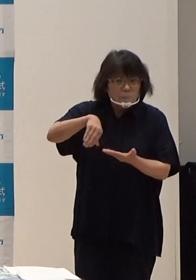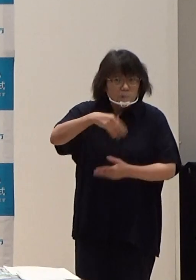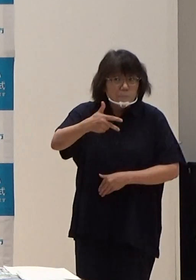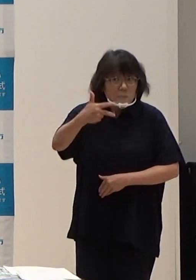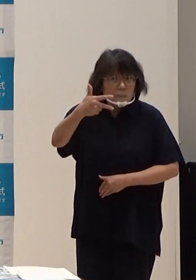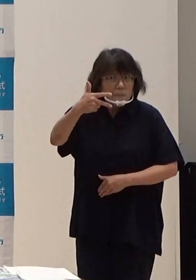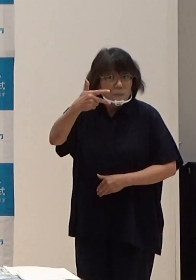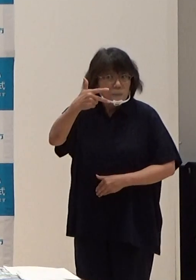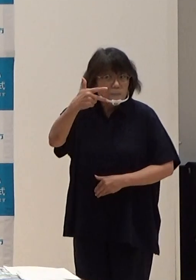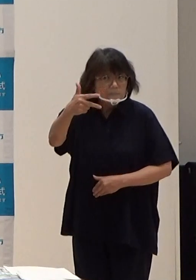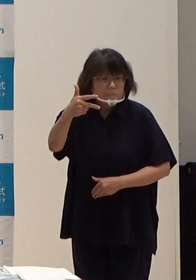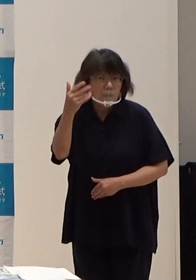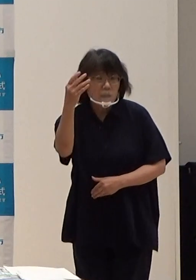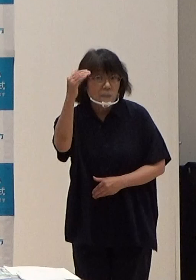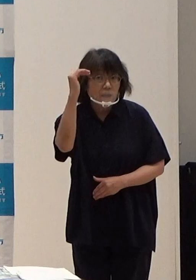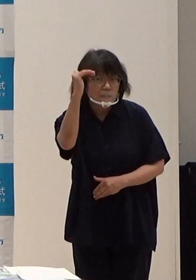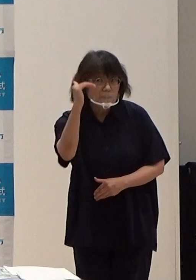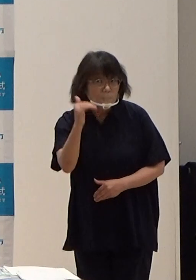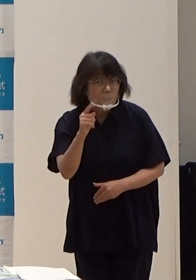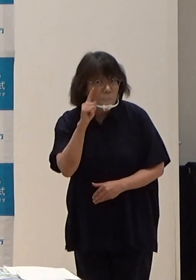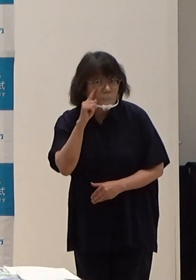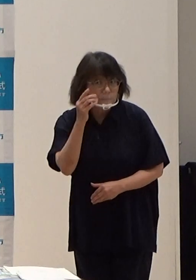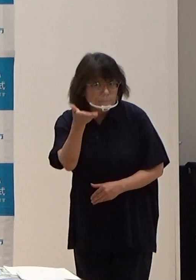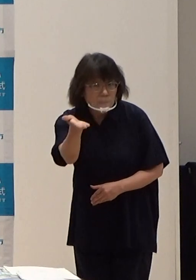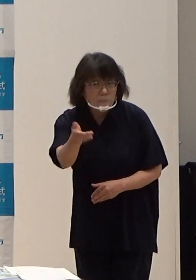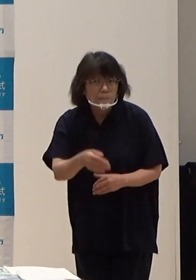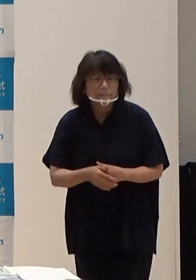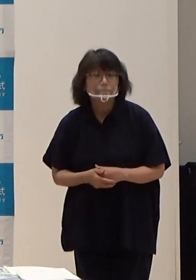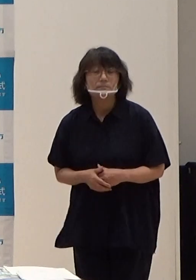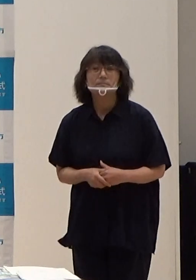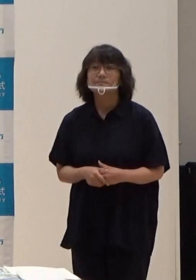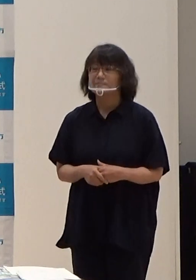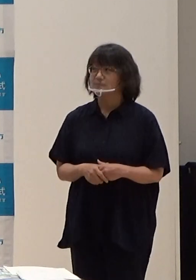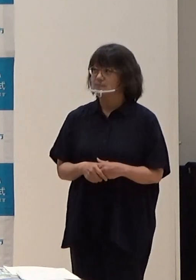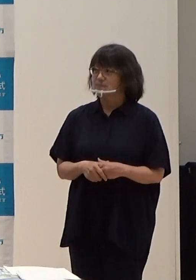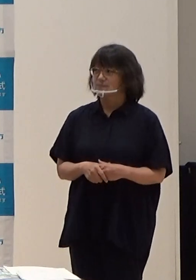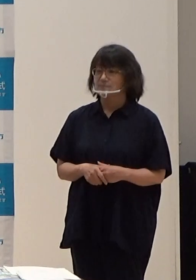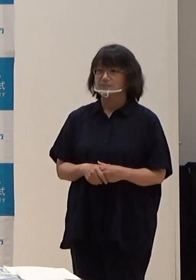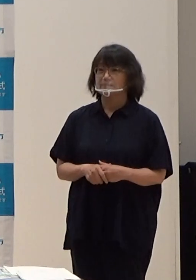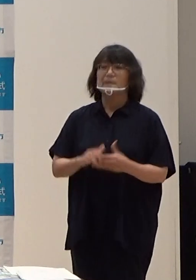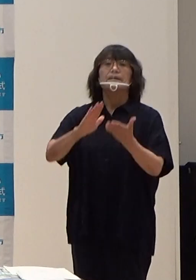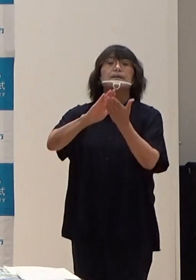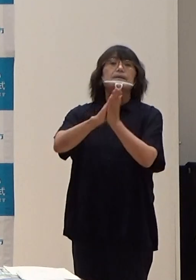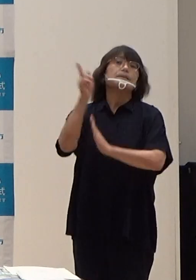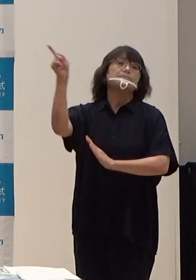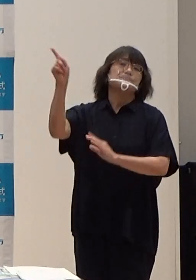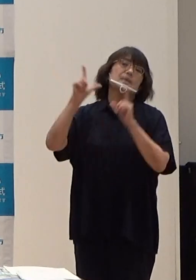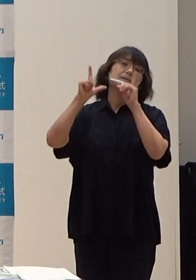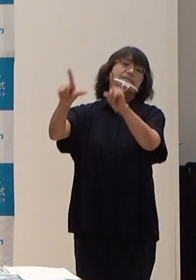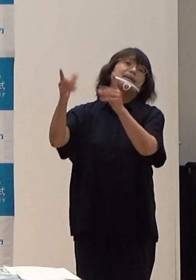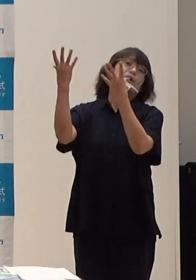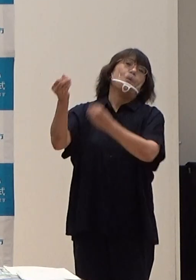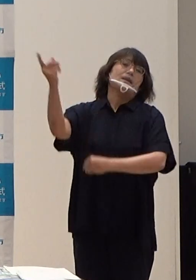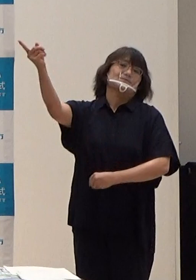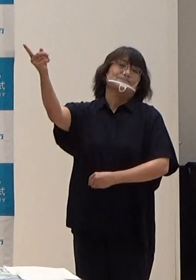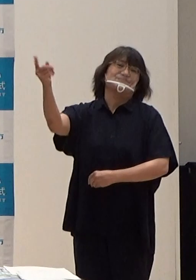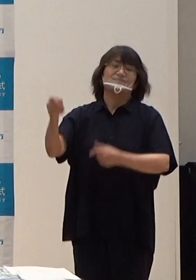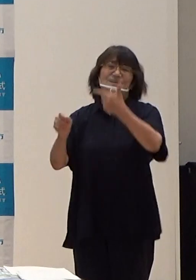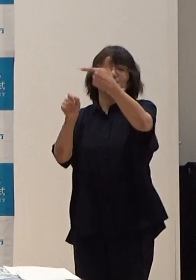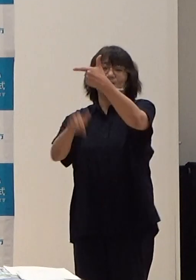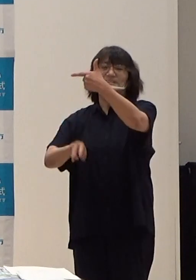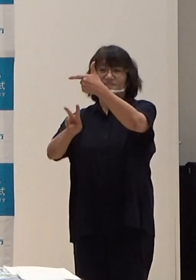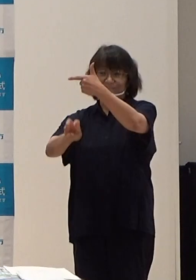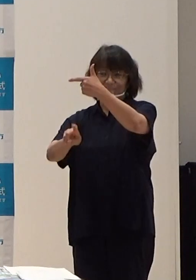は 何番目とかっていうのはあるんでしょうか。 県がもうすでに宣言されております。6月13